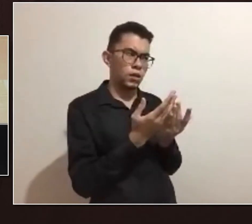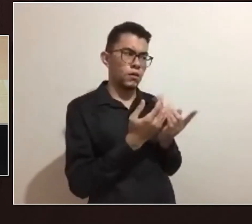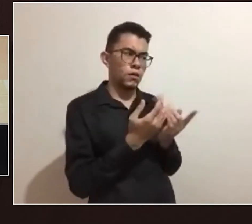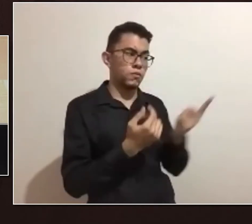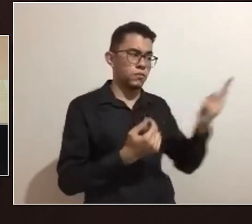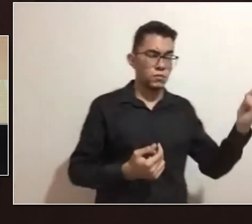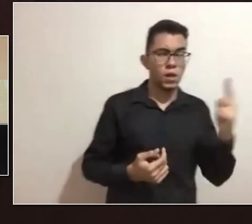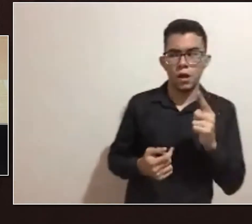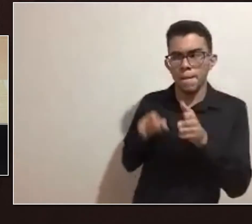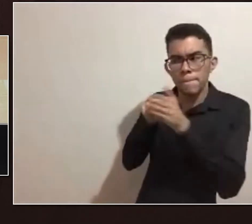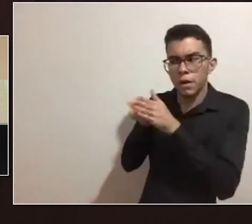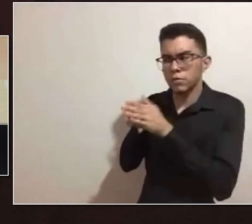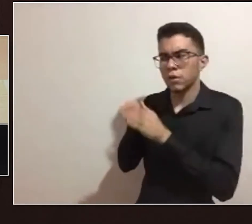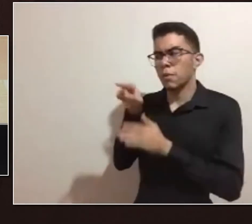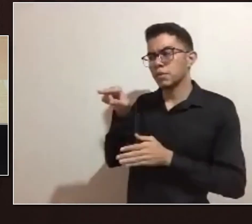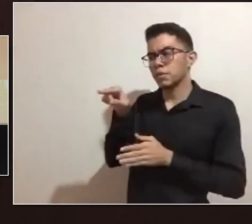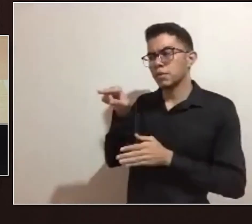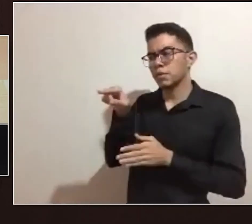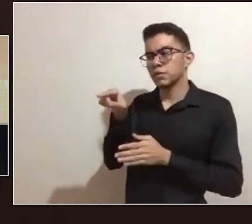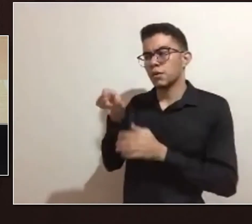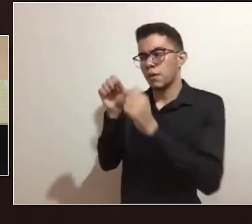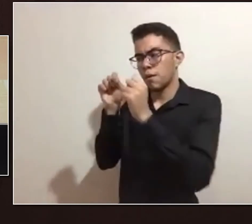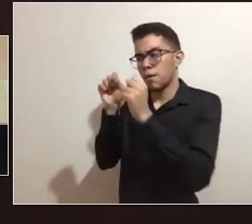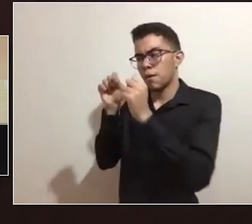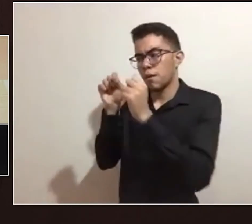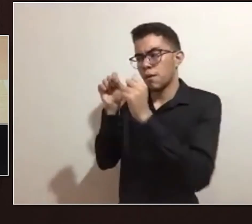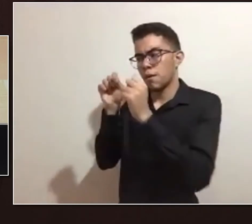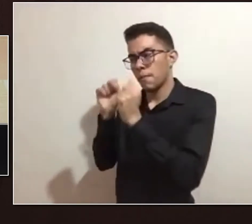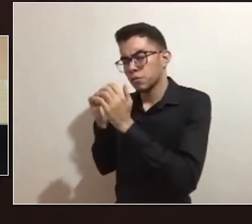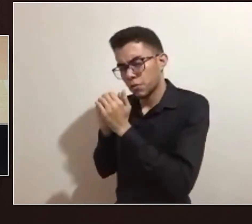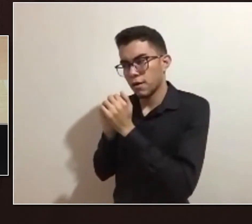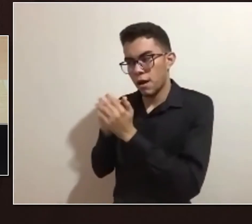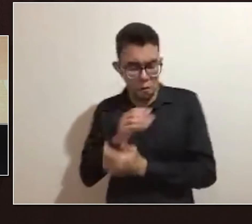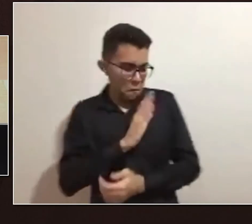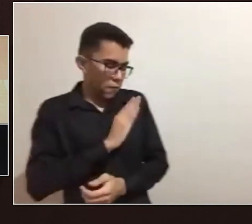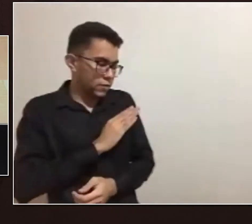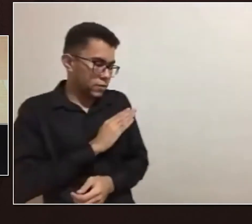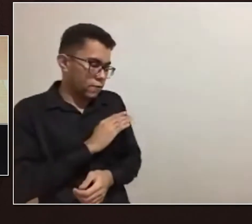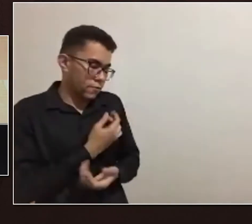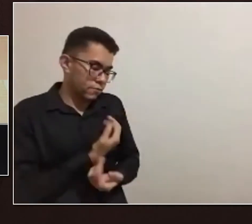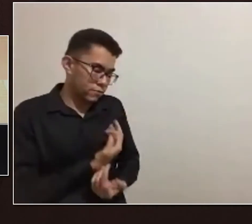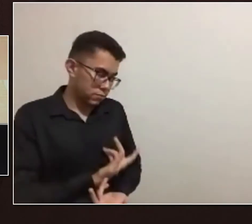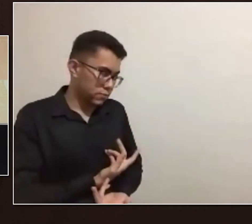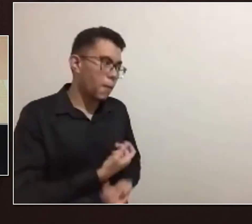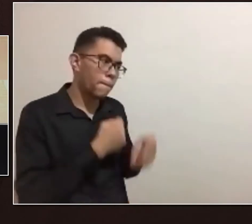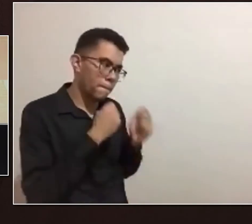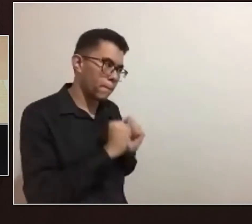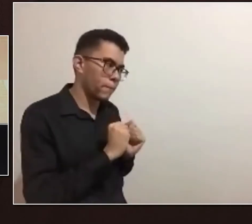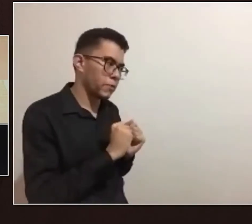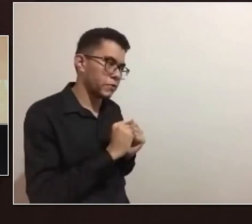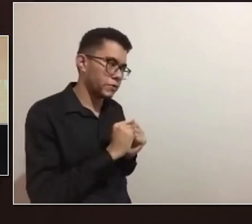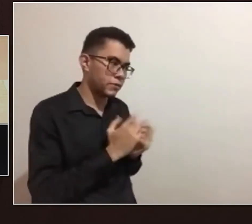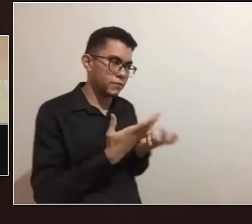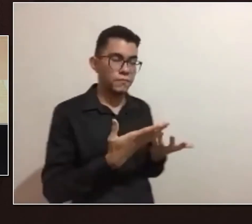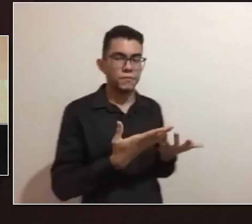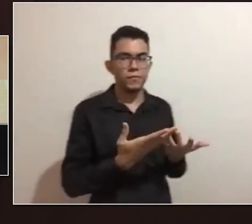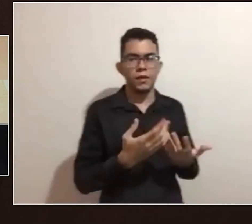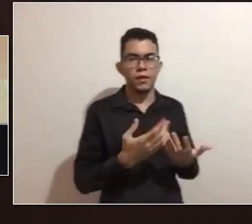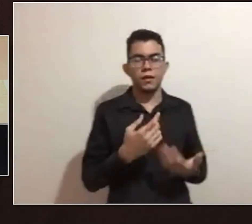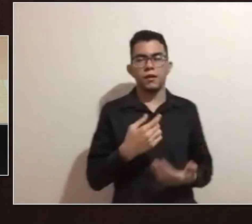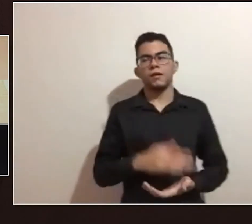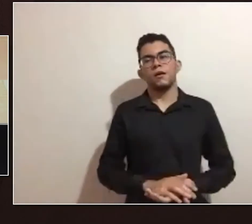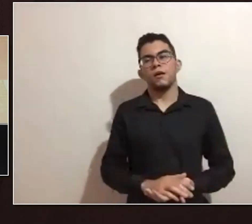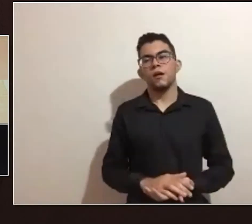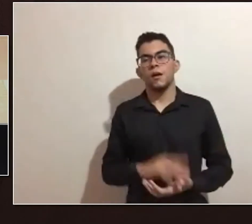Quebra todo o conceito. Queridos irmãos, eu não sei pregar evangelho, não sei falar